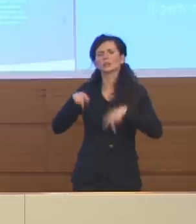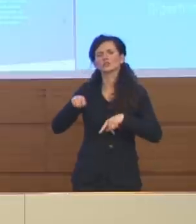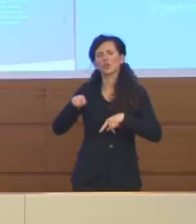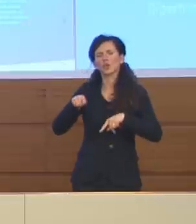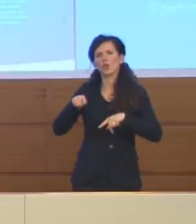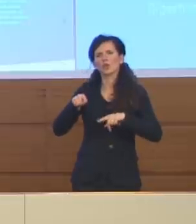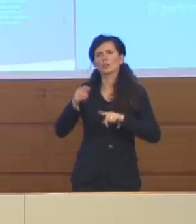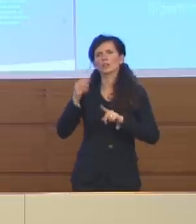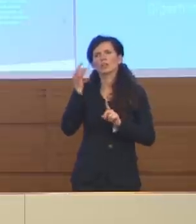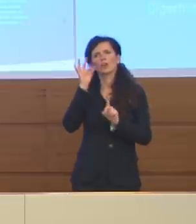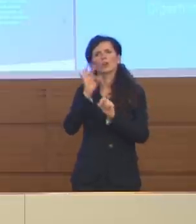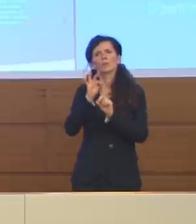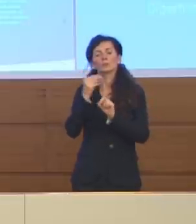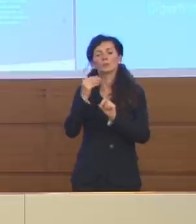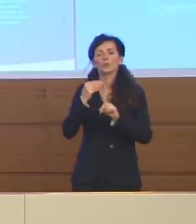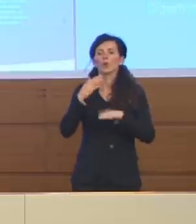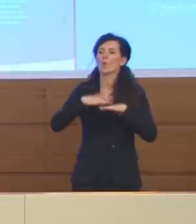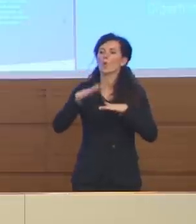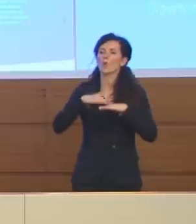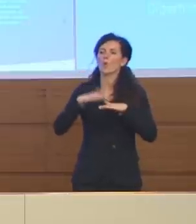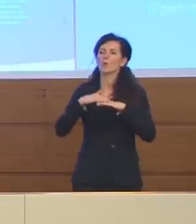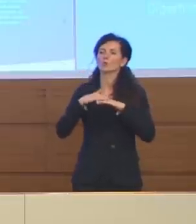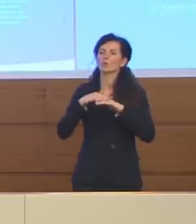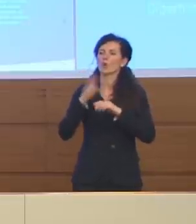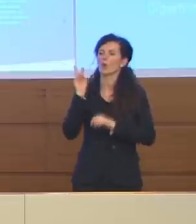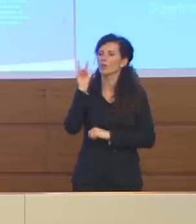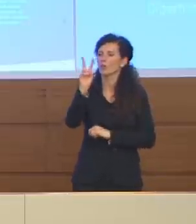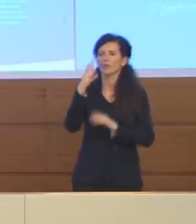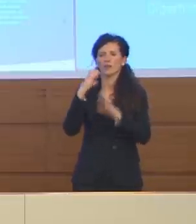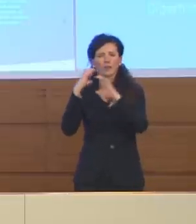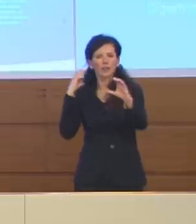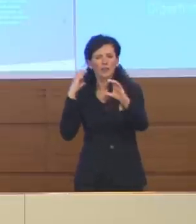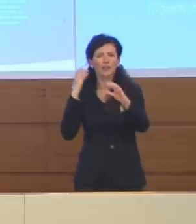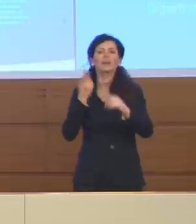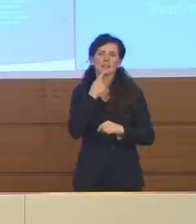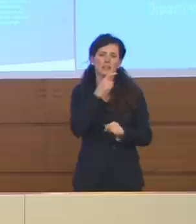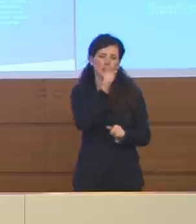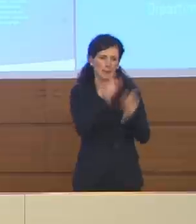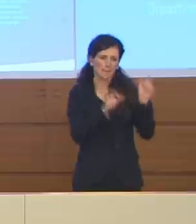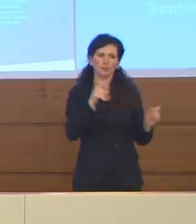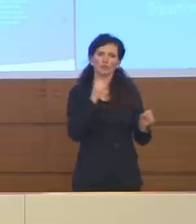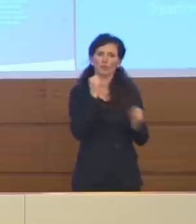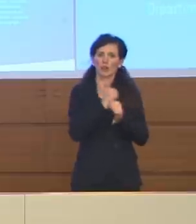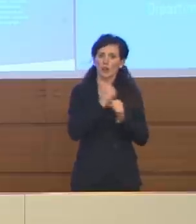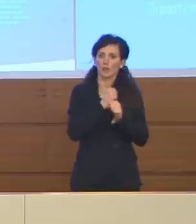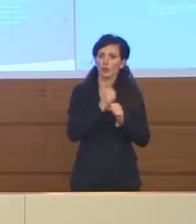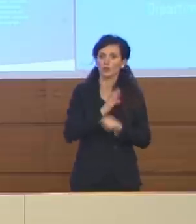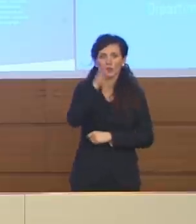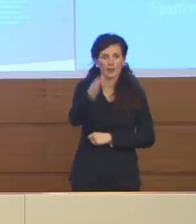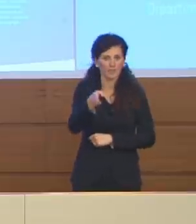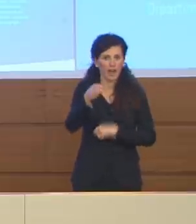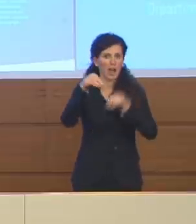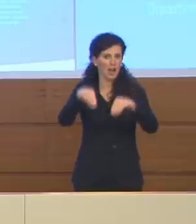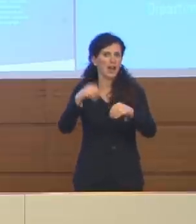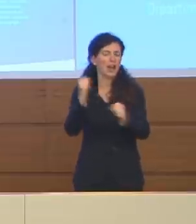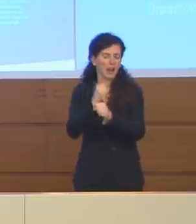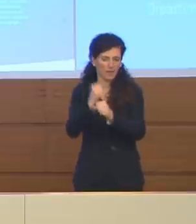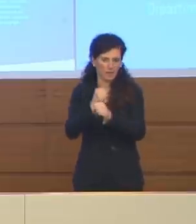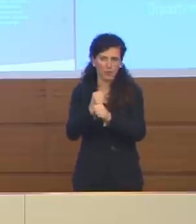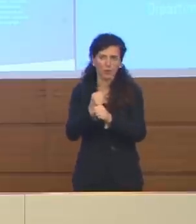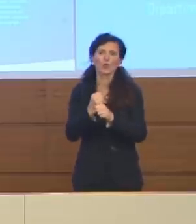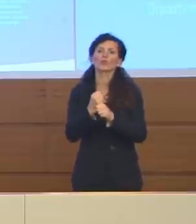l'uso di mezzi pubblici dei lavoratori in questi ambiti produttivi con delle stime